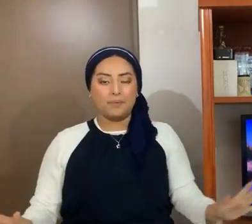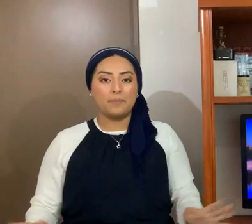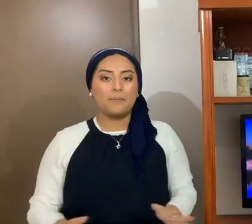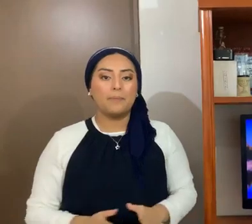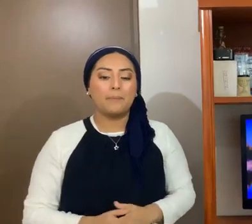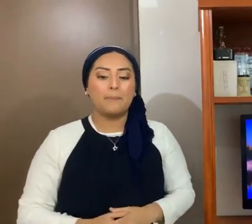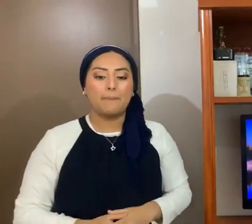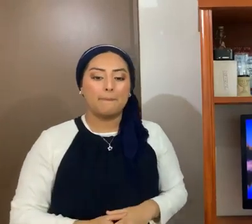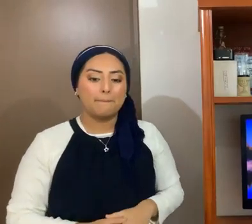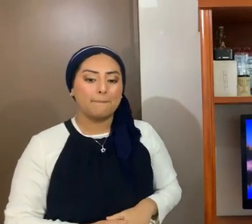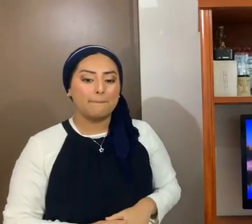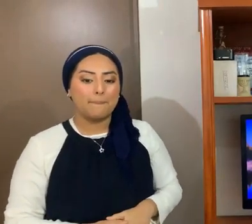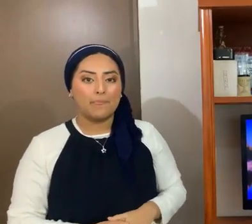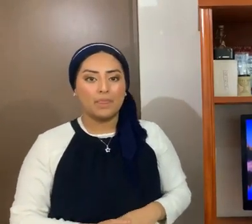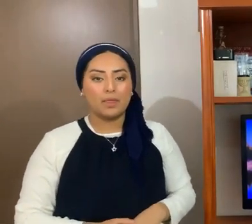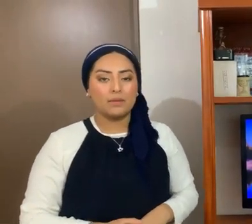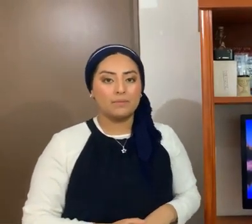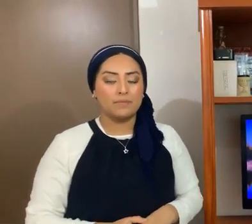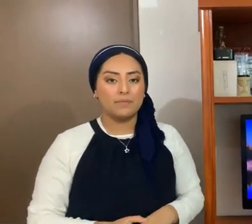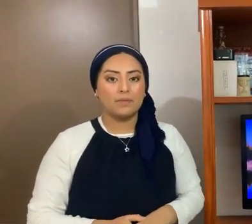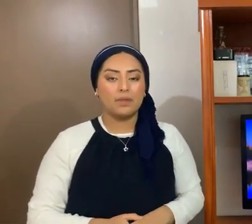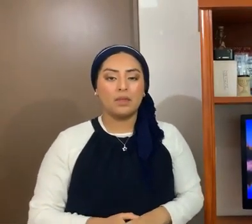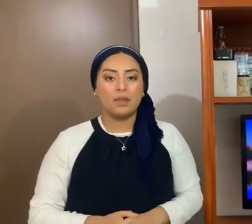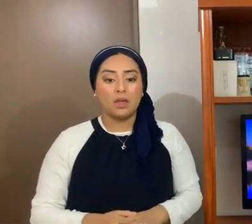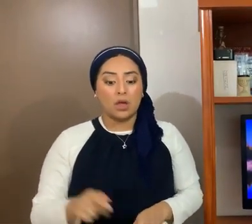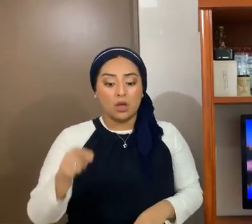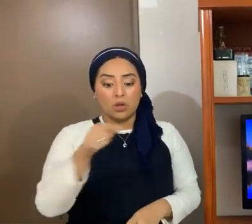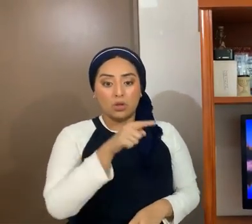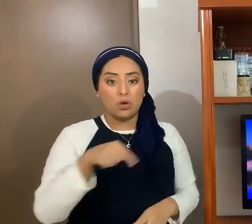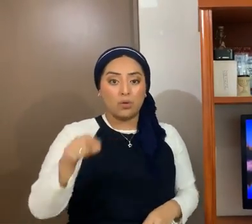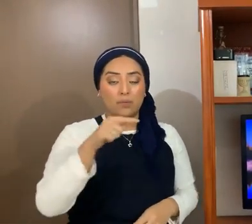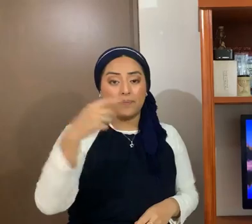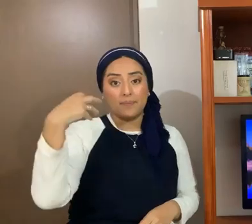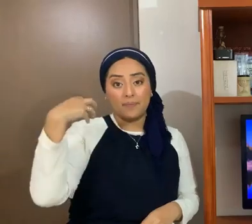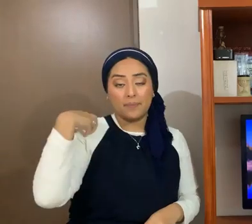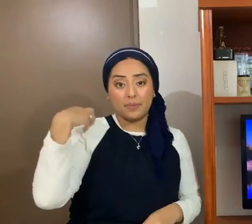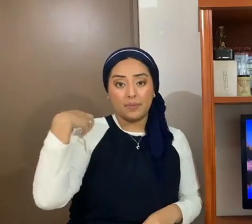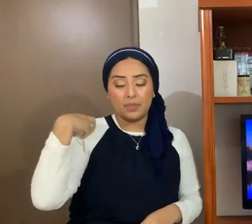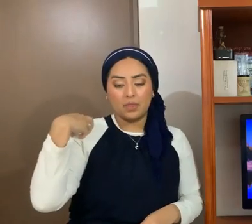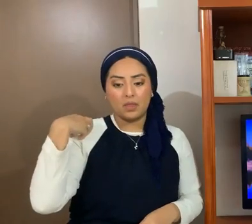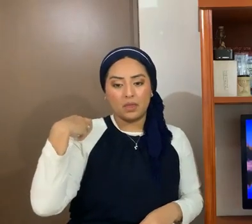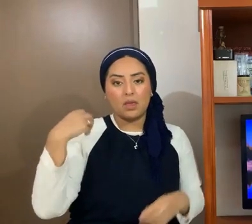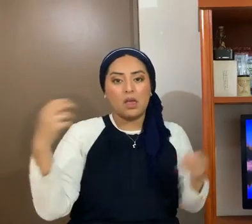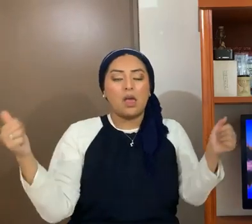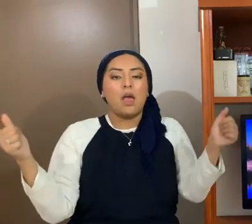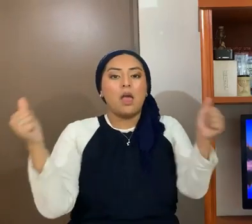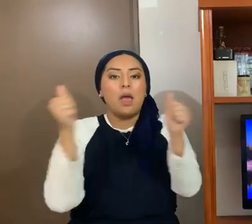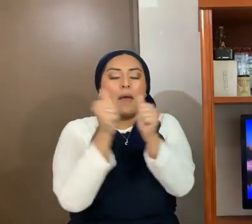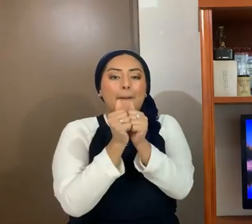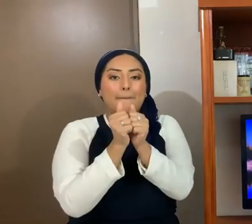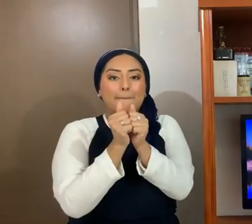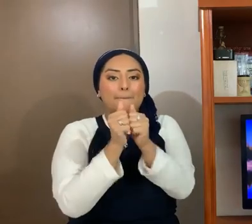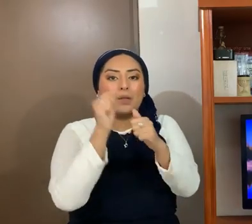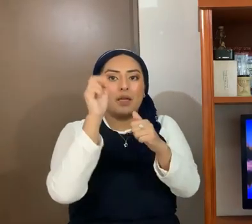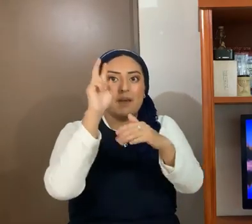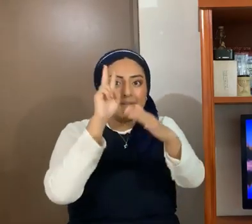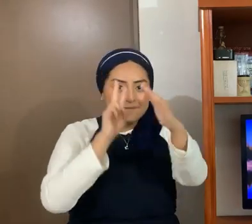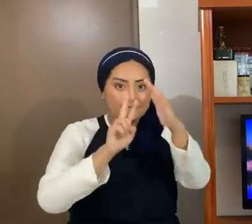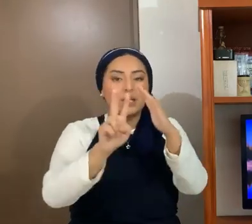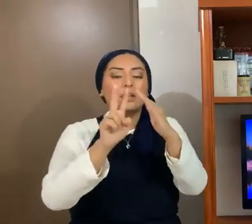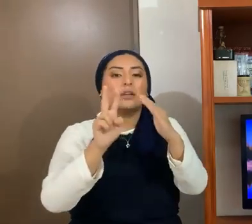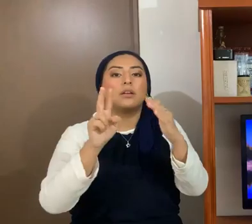rango de autoridad, sino en un rango menor, esos principales tienen que unirse a la visión,